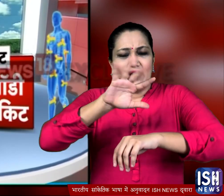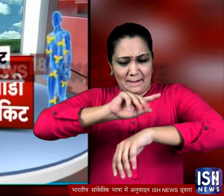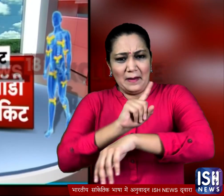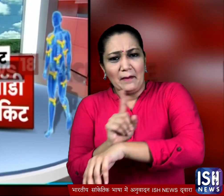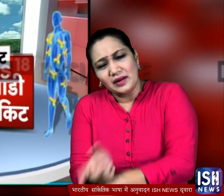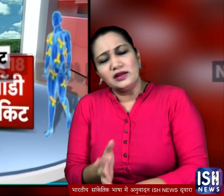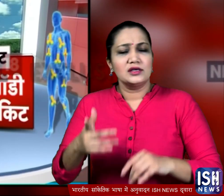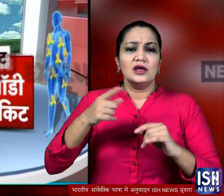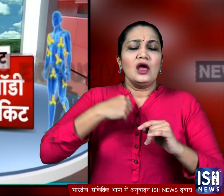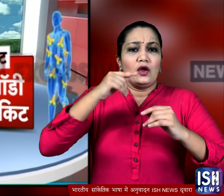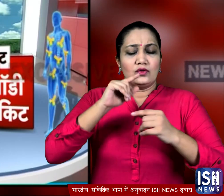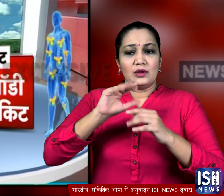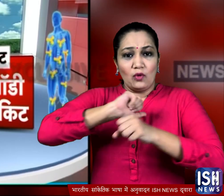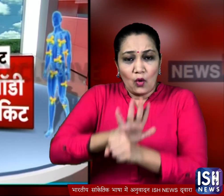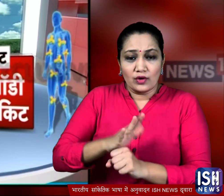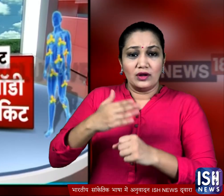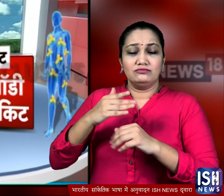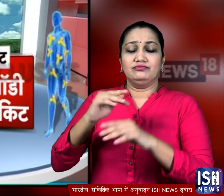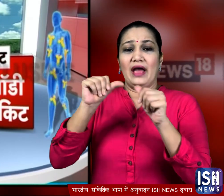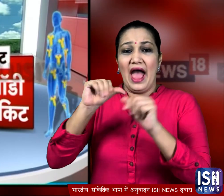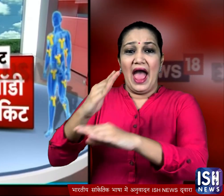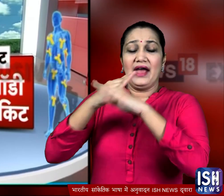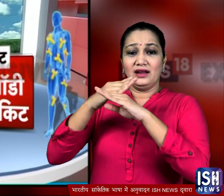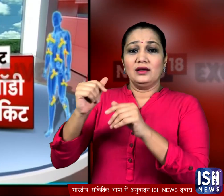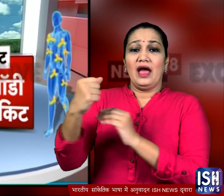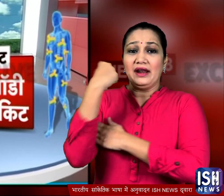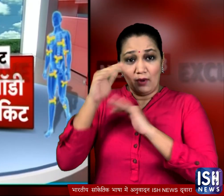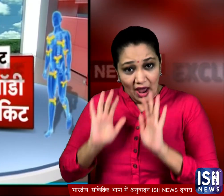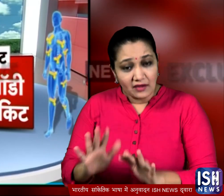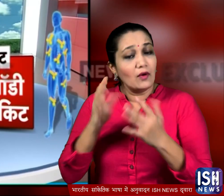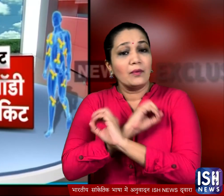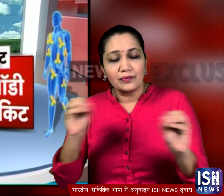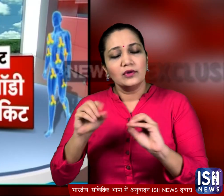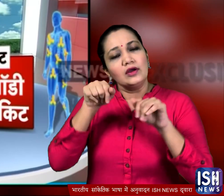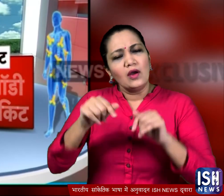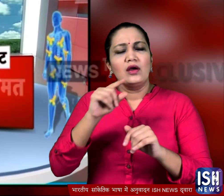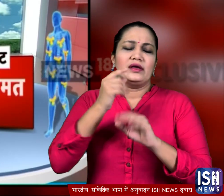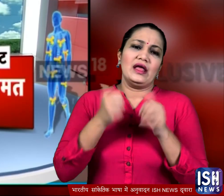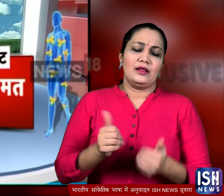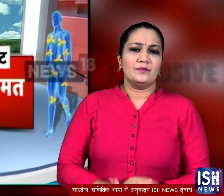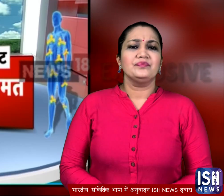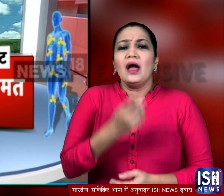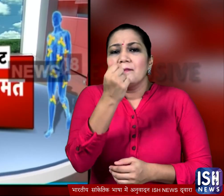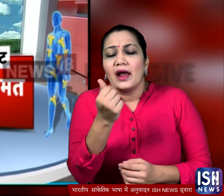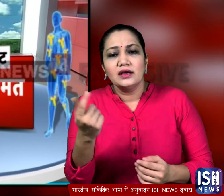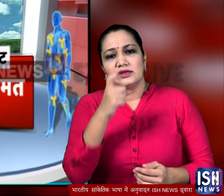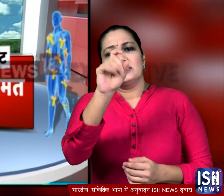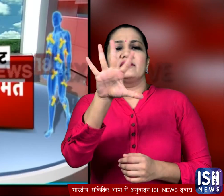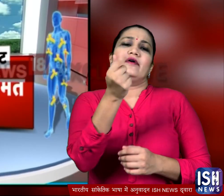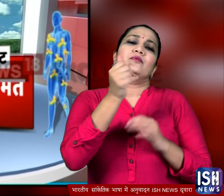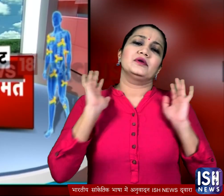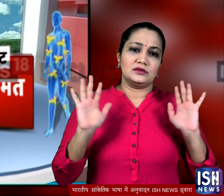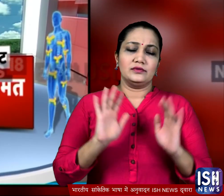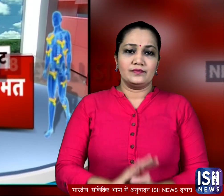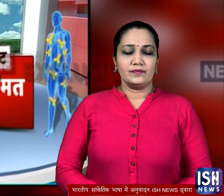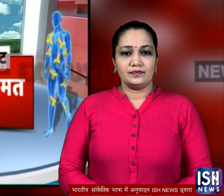चल जाएगा कि किसी के शरीर में कोरोना से लड़ने वाली एंटीबॉडी बनी है या नहीं। और इस किट से एक टेस्ट की कीमत भी करीब 75 रुपए